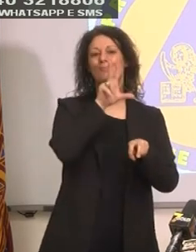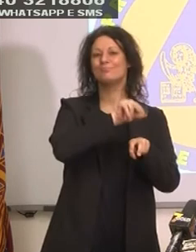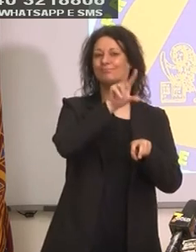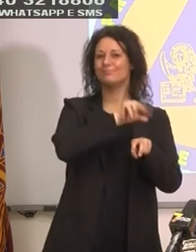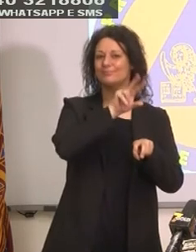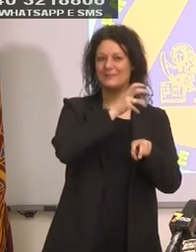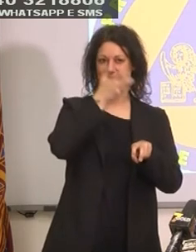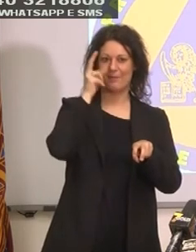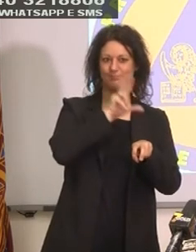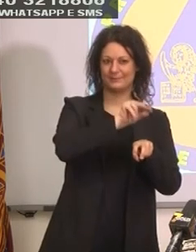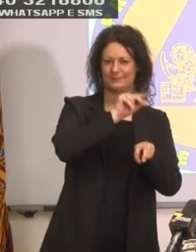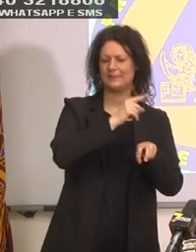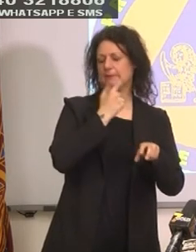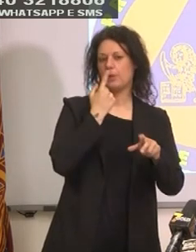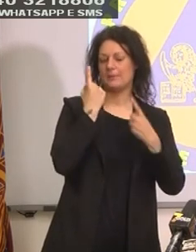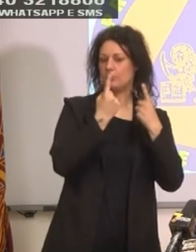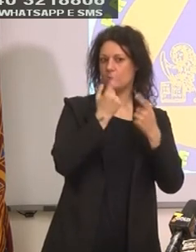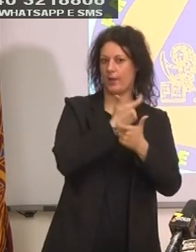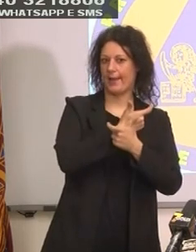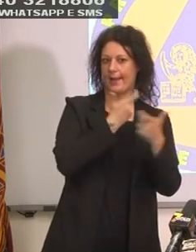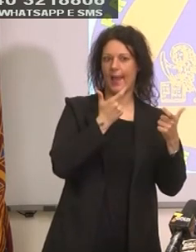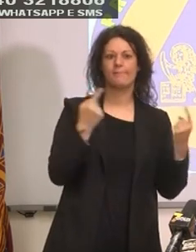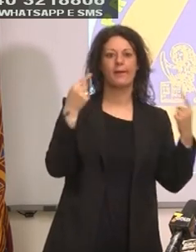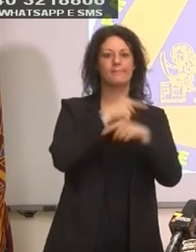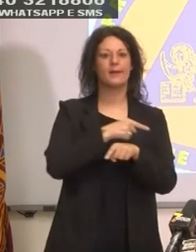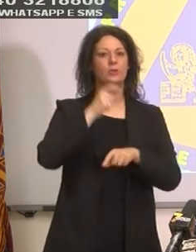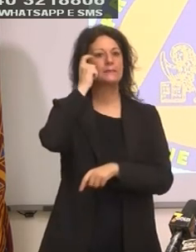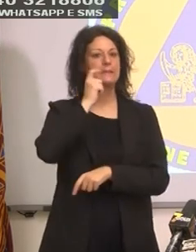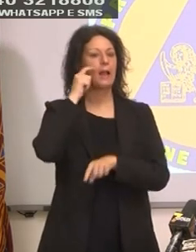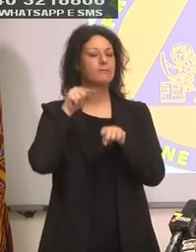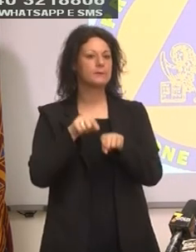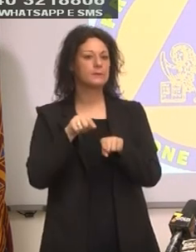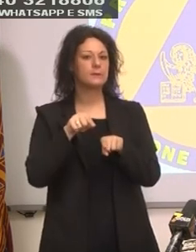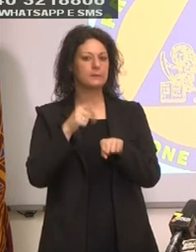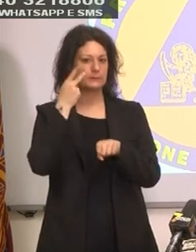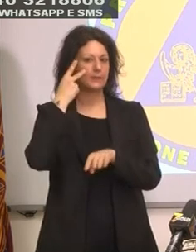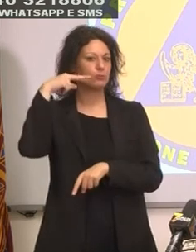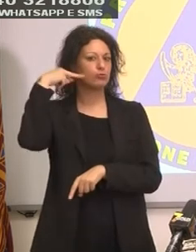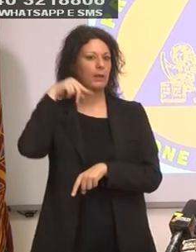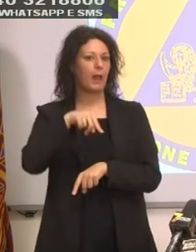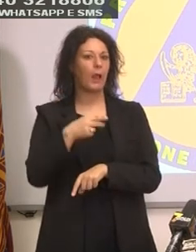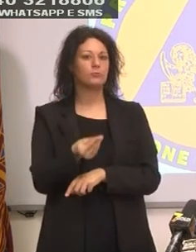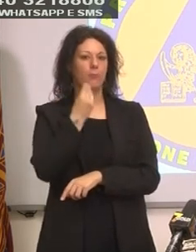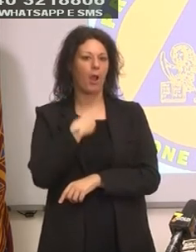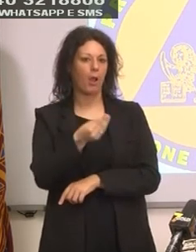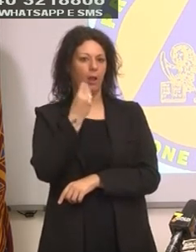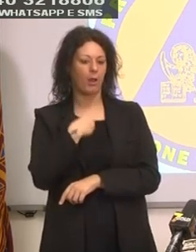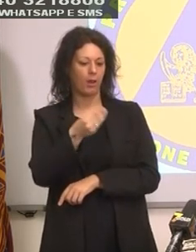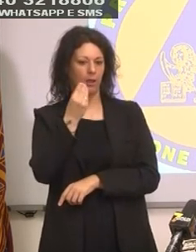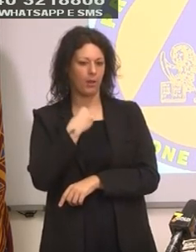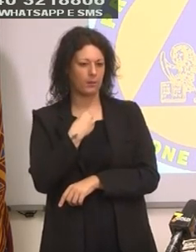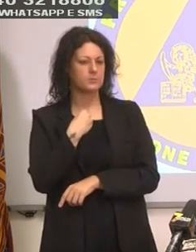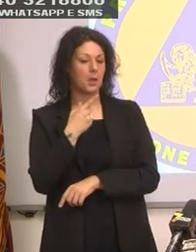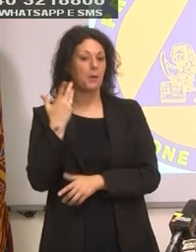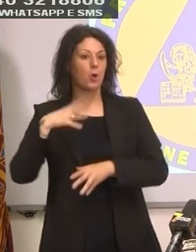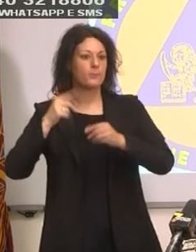molto drammatico, abbia comunque continuato, insomma, l'abbiamo vista tutti la scena, non occorre che la descriva, secondo lei queste polemiche